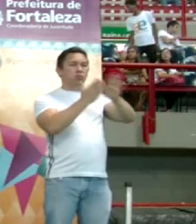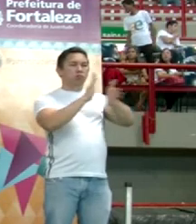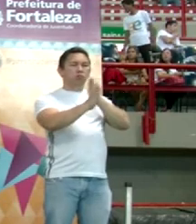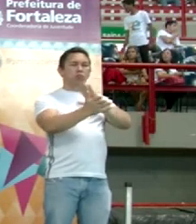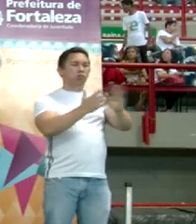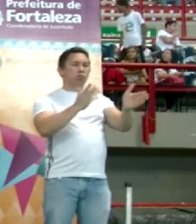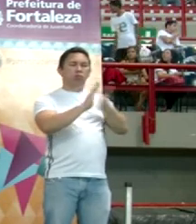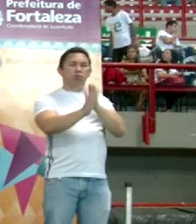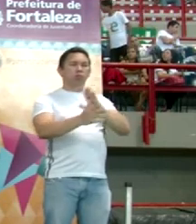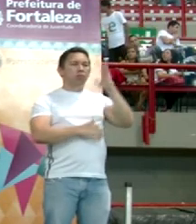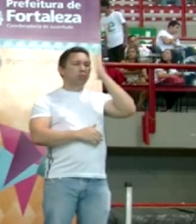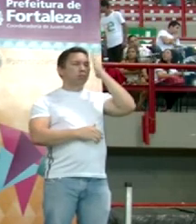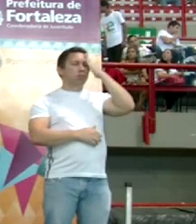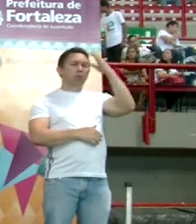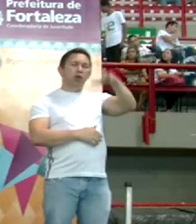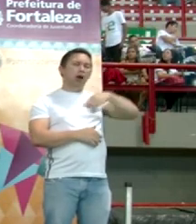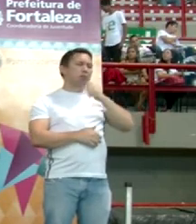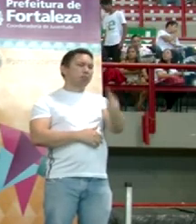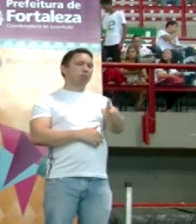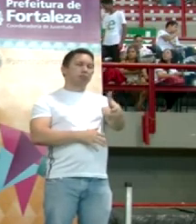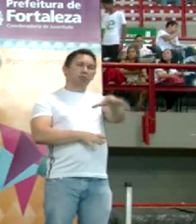objetiva possível.